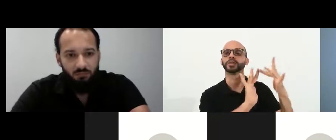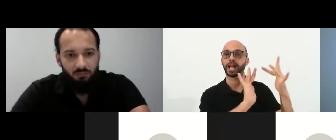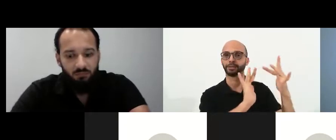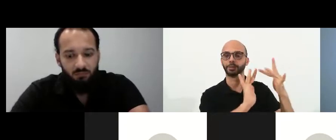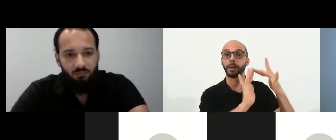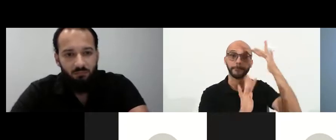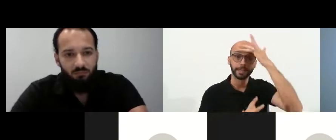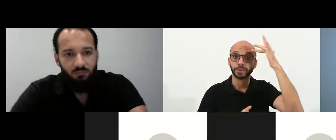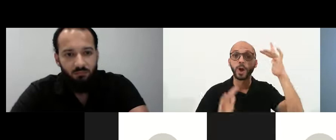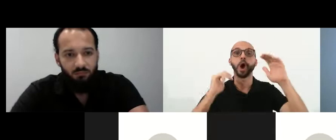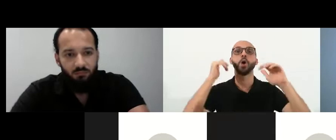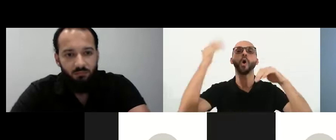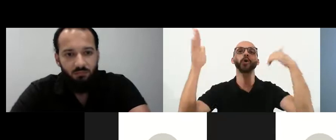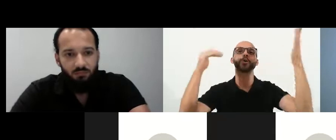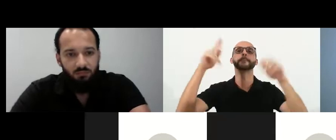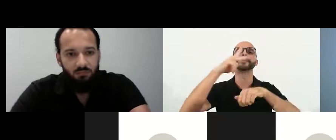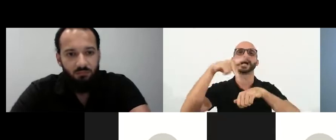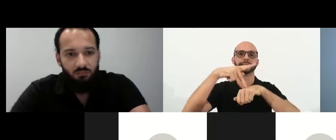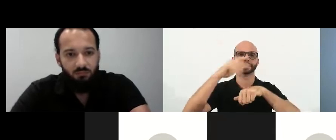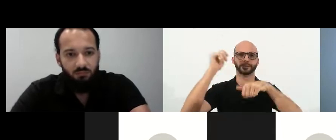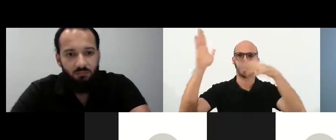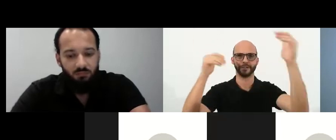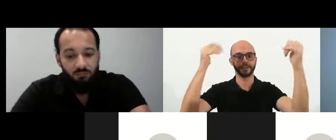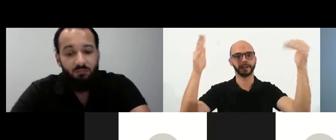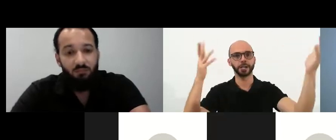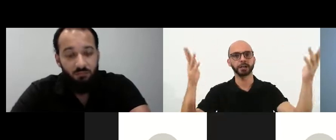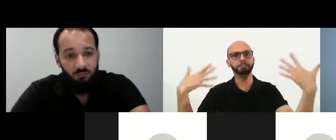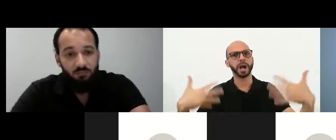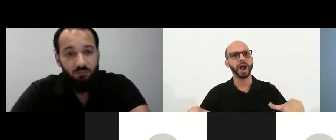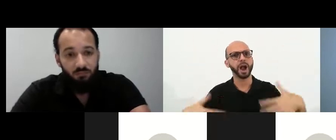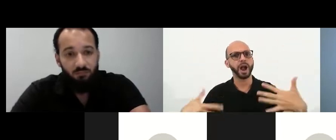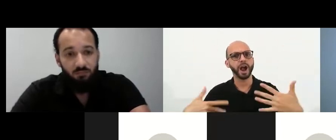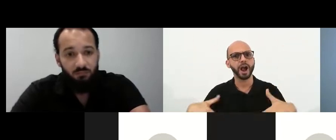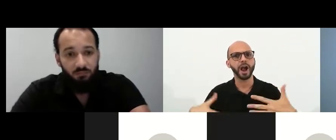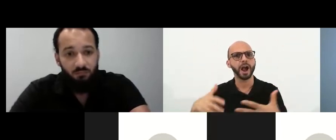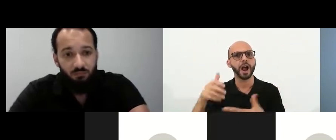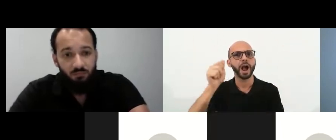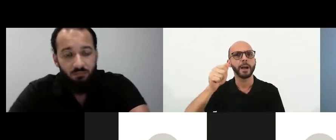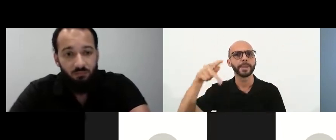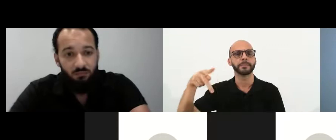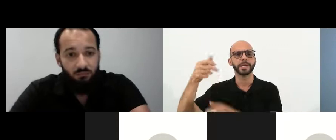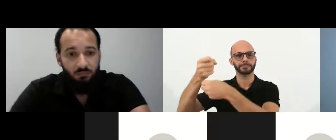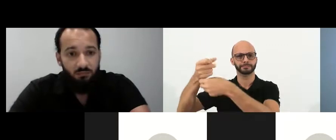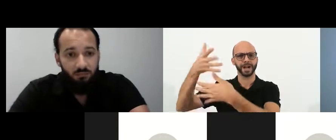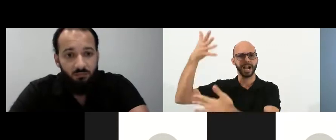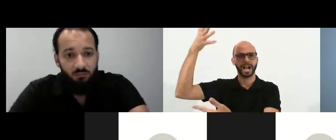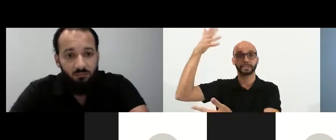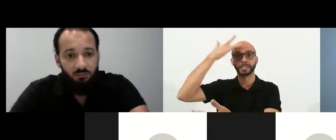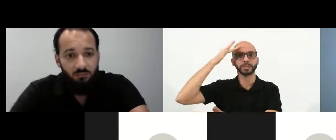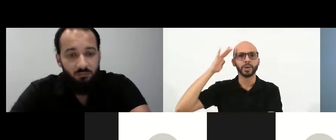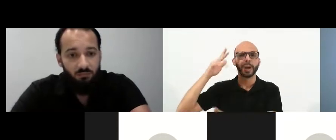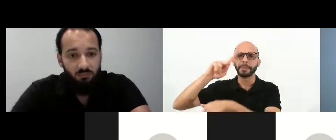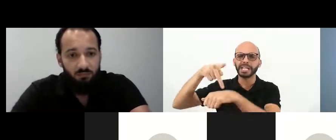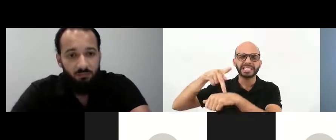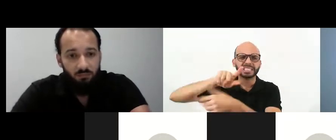aplicativos que dá para você ter contato com pessoas de outros países. E isso é muito interessante. Então,